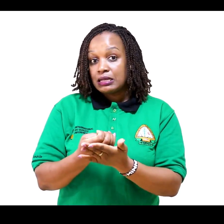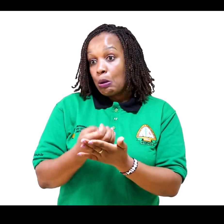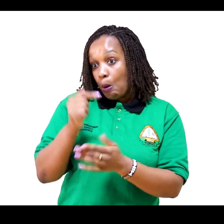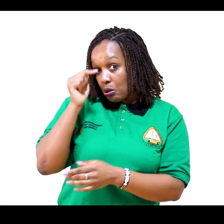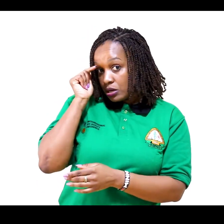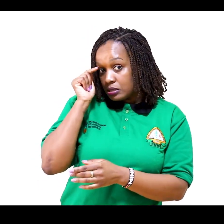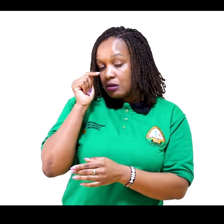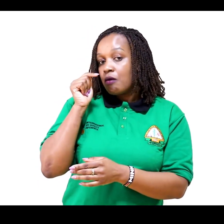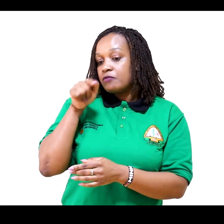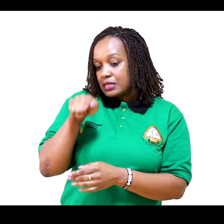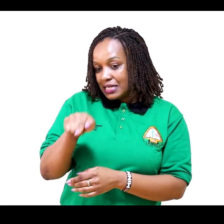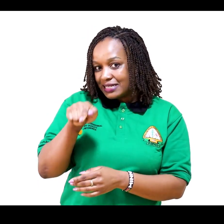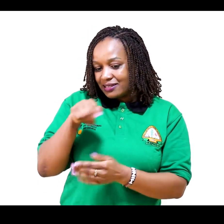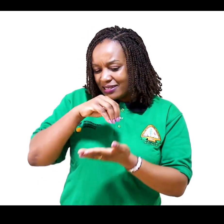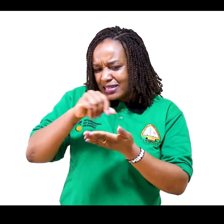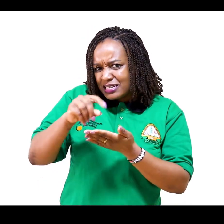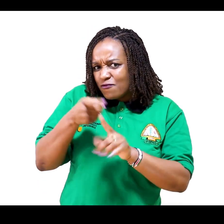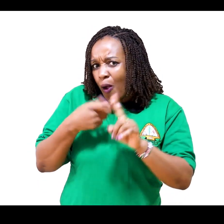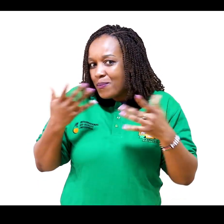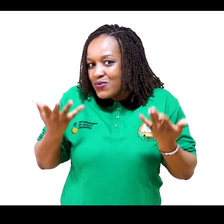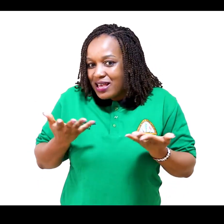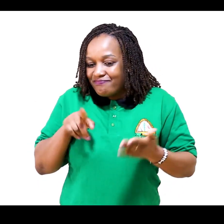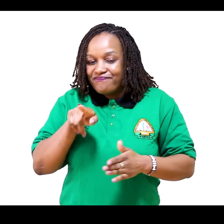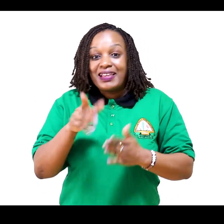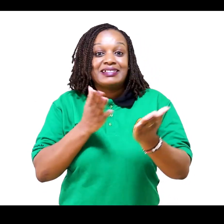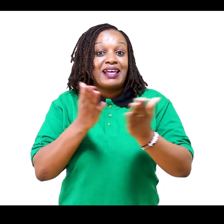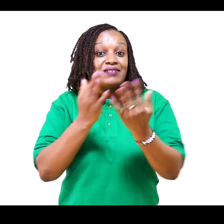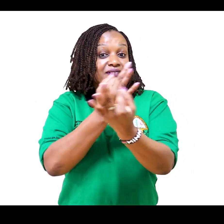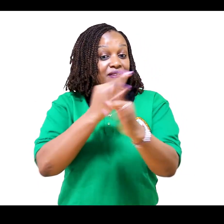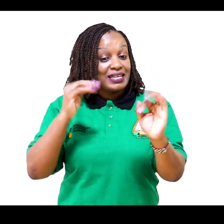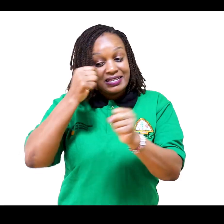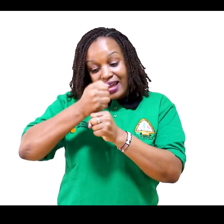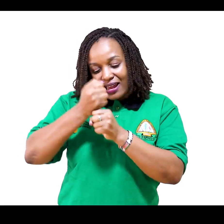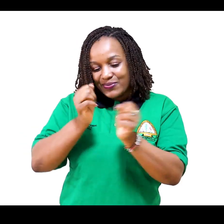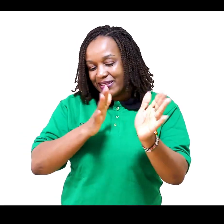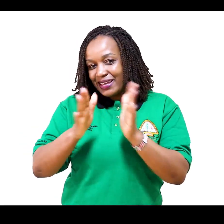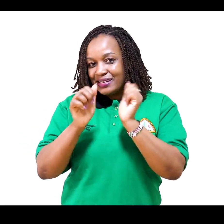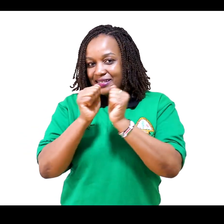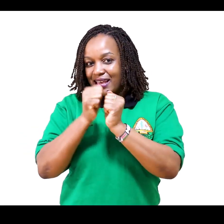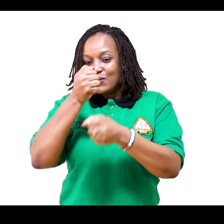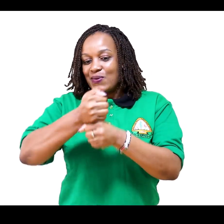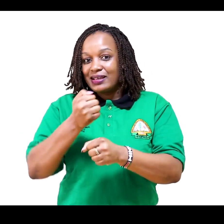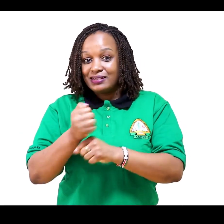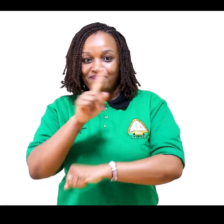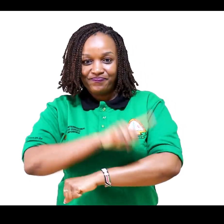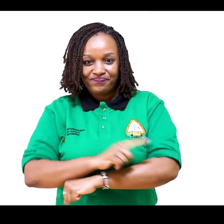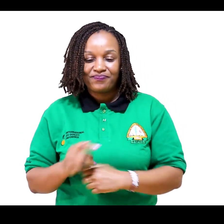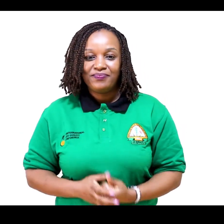wa asili ya uzao wa wazazi. Huduma hii haina malipo na inafanywa kwa siku 10 za kazi.